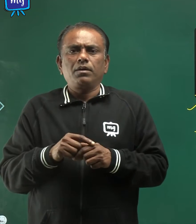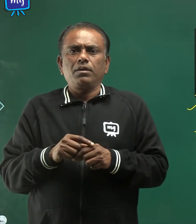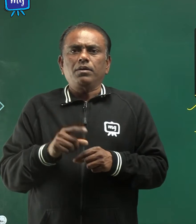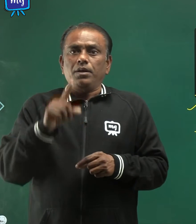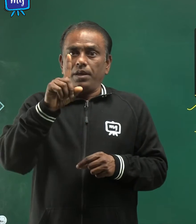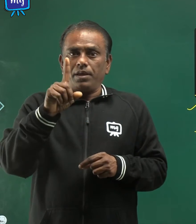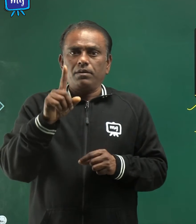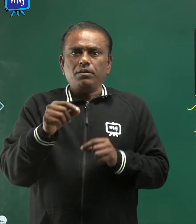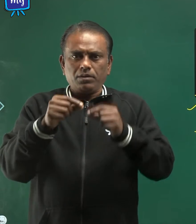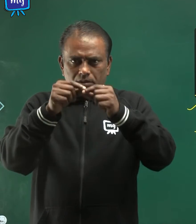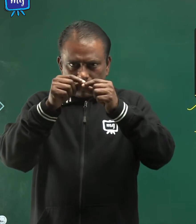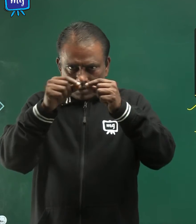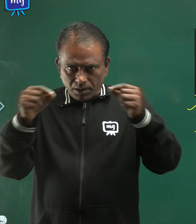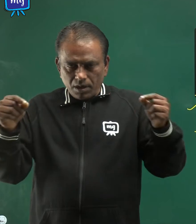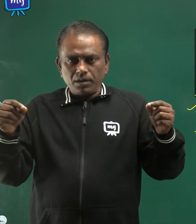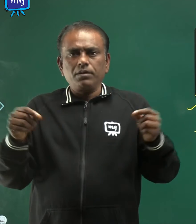एक रेखाखंड